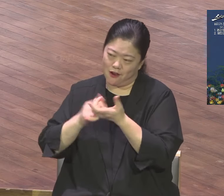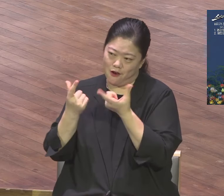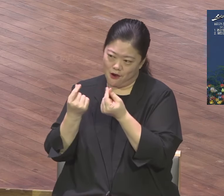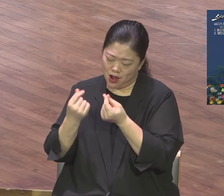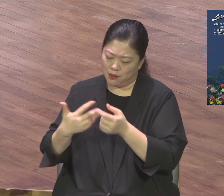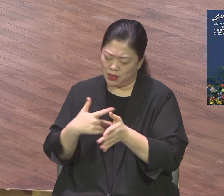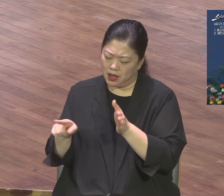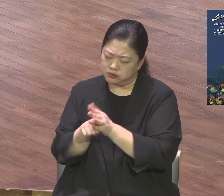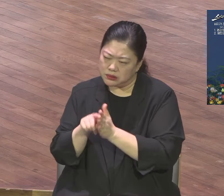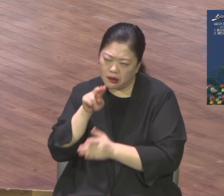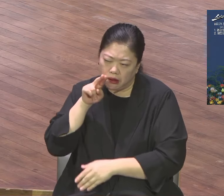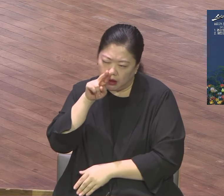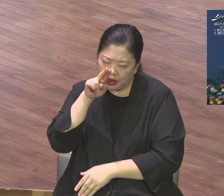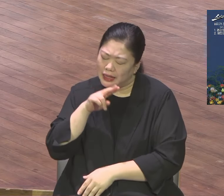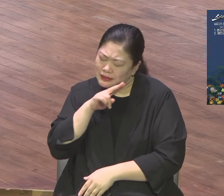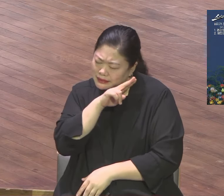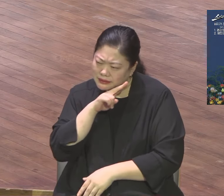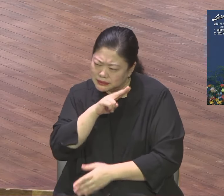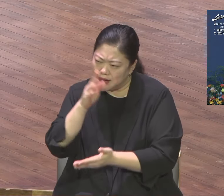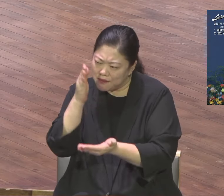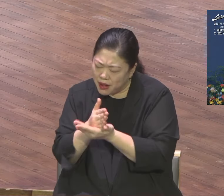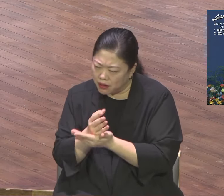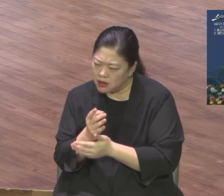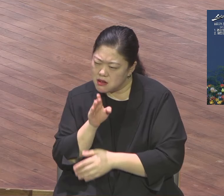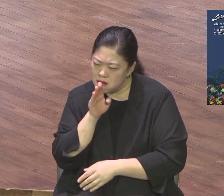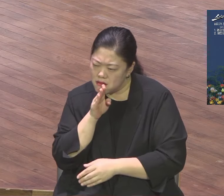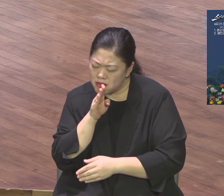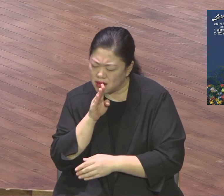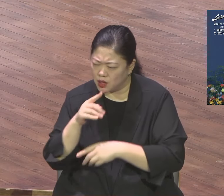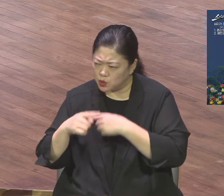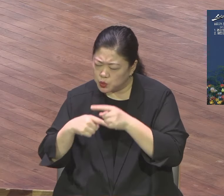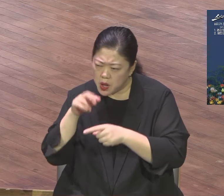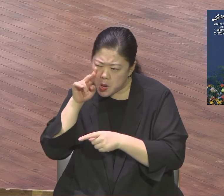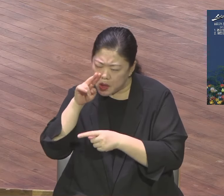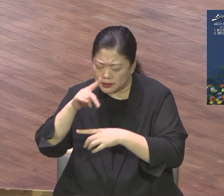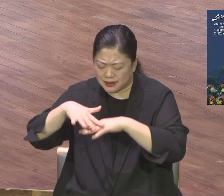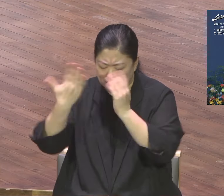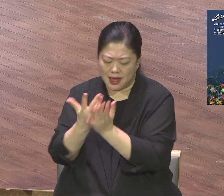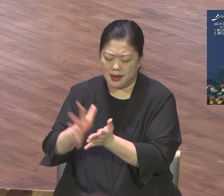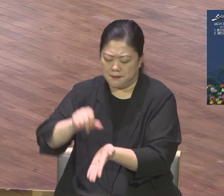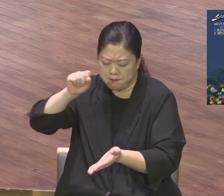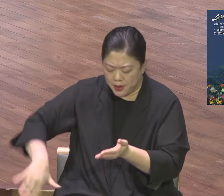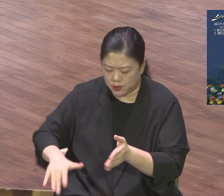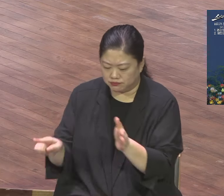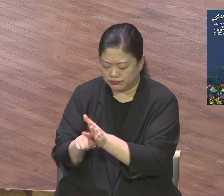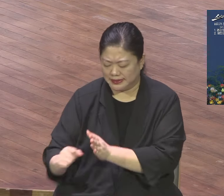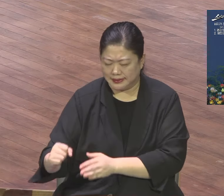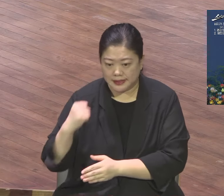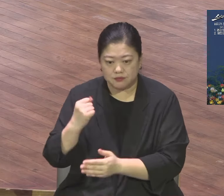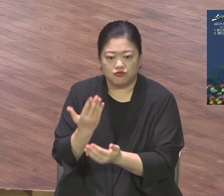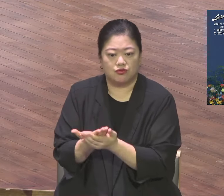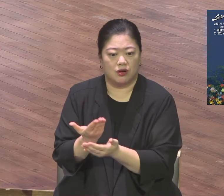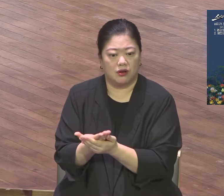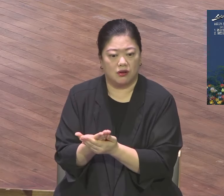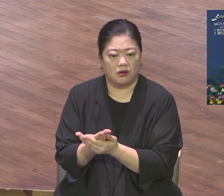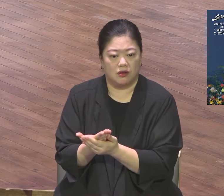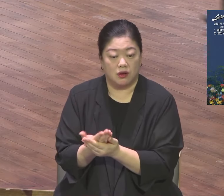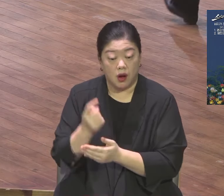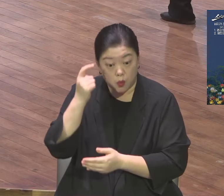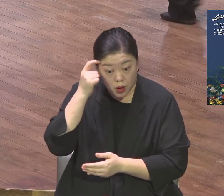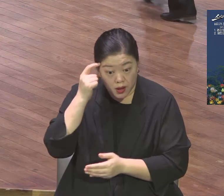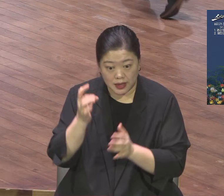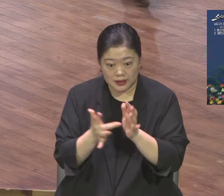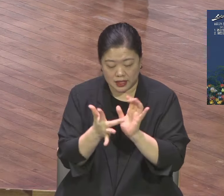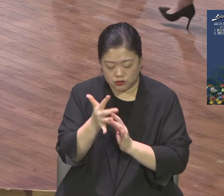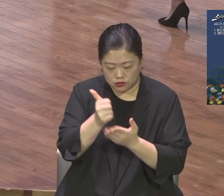불신앙을 제거하여 주시옵시고, 예수 안에만 있는 영생을 날마다 체험하고 누리면서 내 안에 계신 그리스도를 모든 문제 해결되는